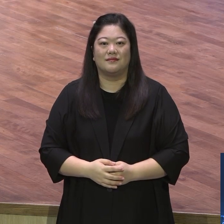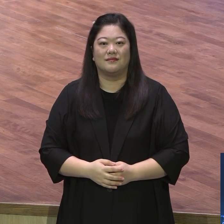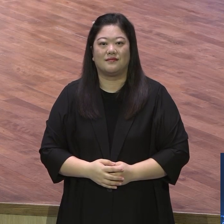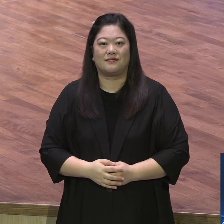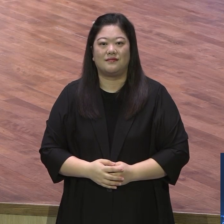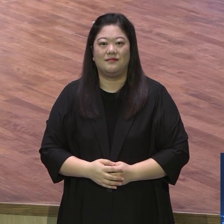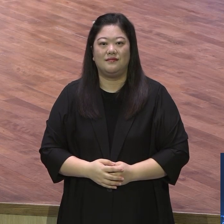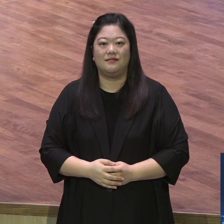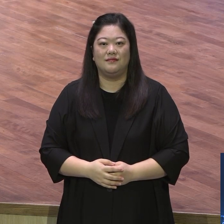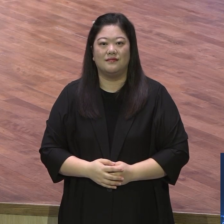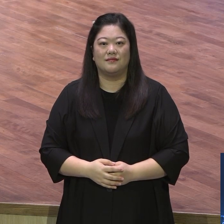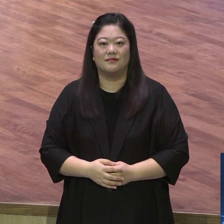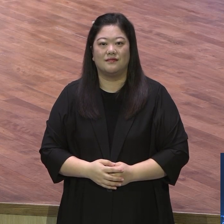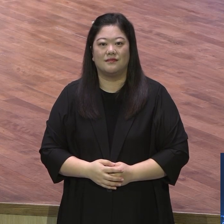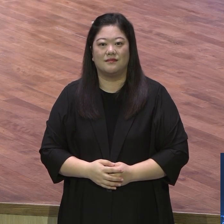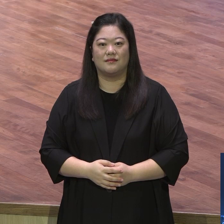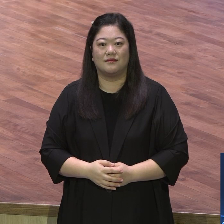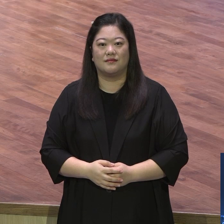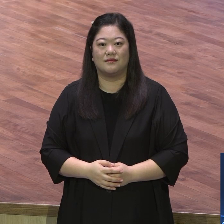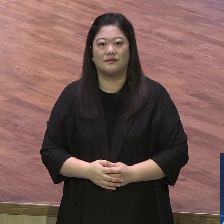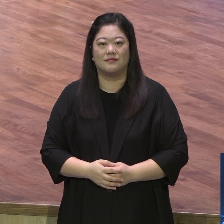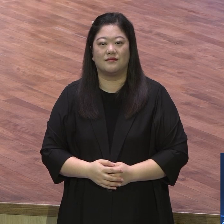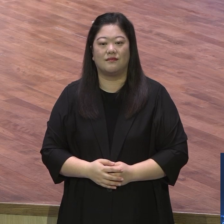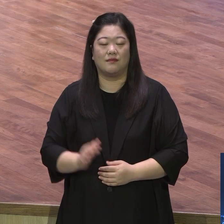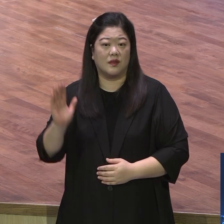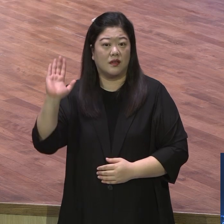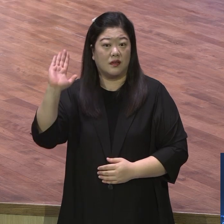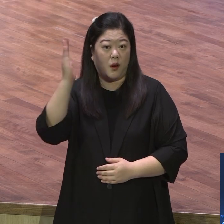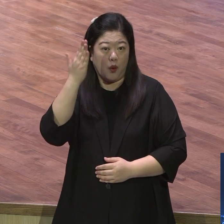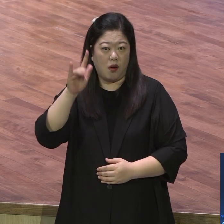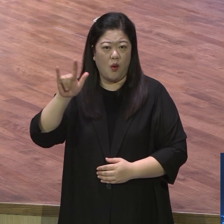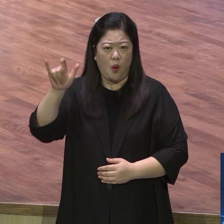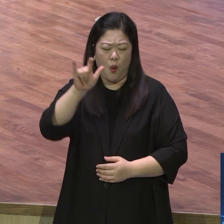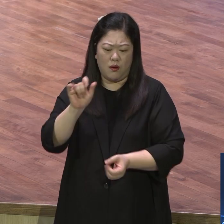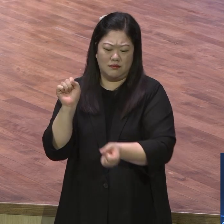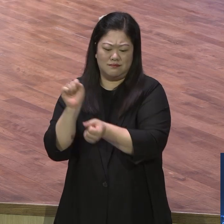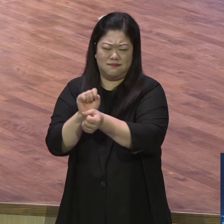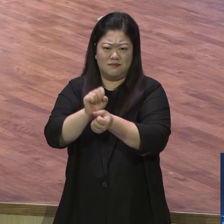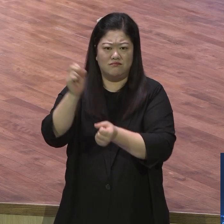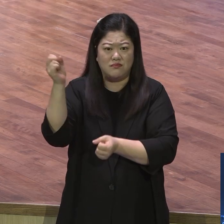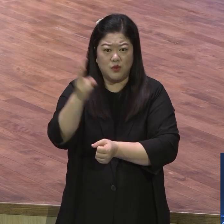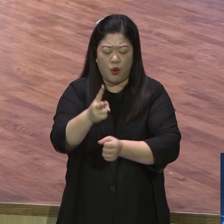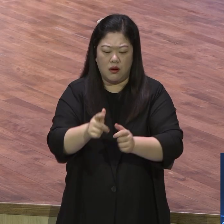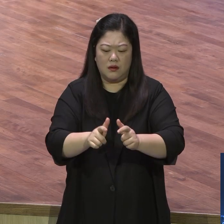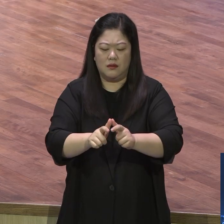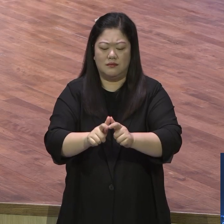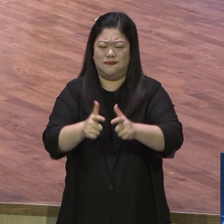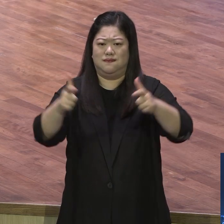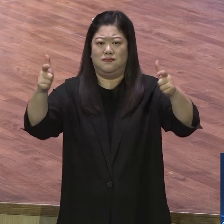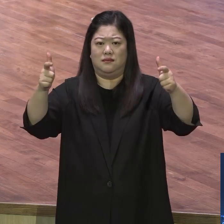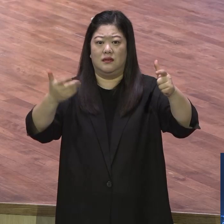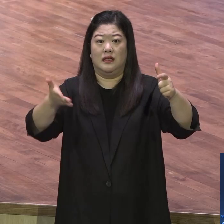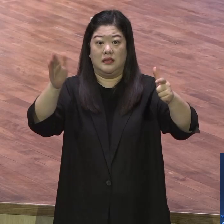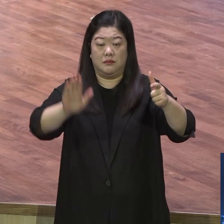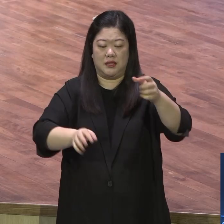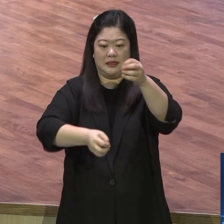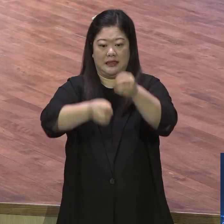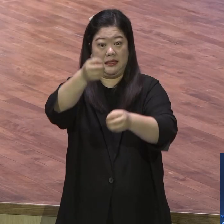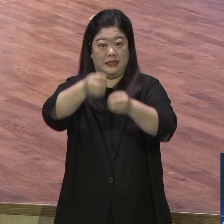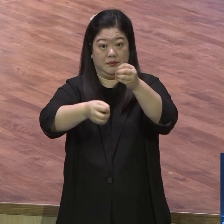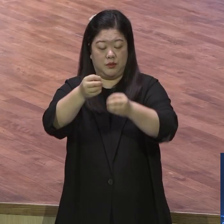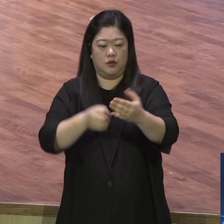코로나가 이렇게 우리를 위협하고 있지만은 10편 91편 여름